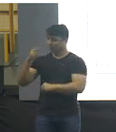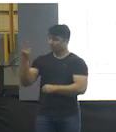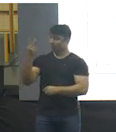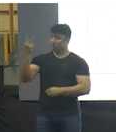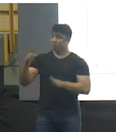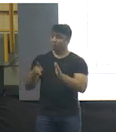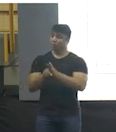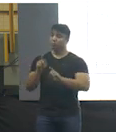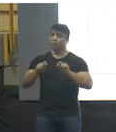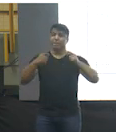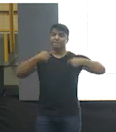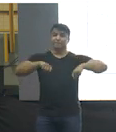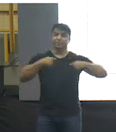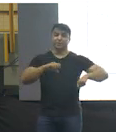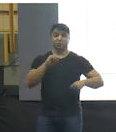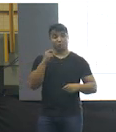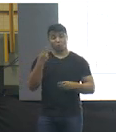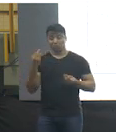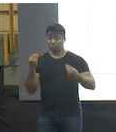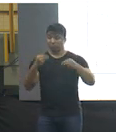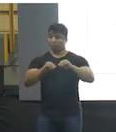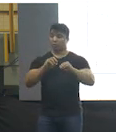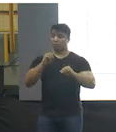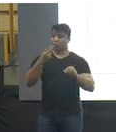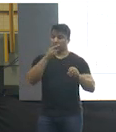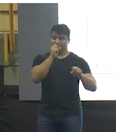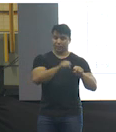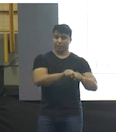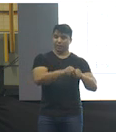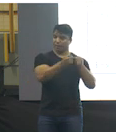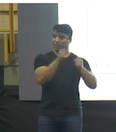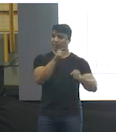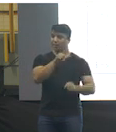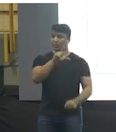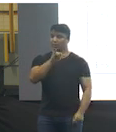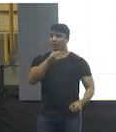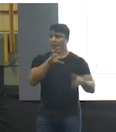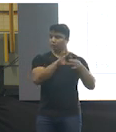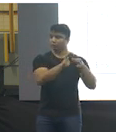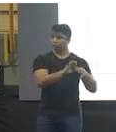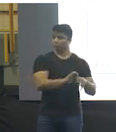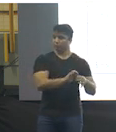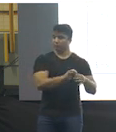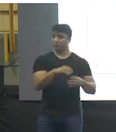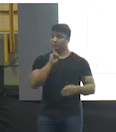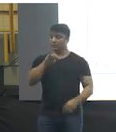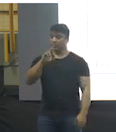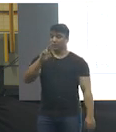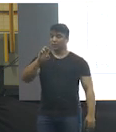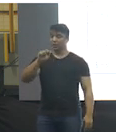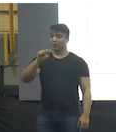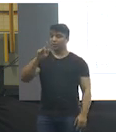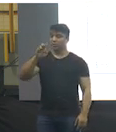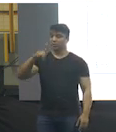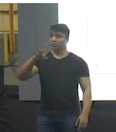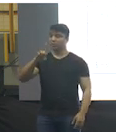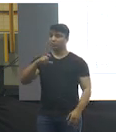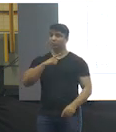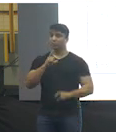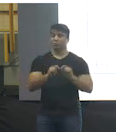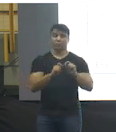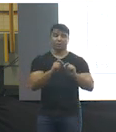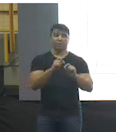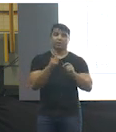são os valores necessários ou para formar ou para quebrar a ligação. Se for no reagente, é para quebrar. Se for